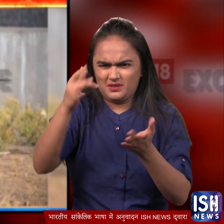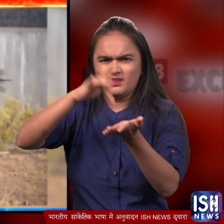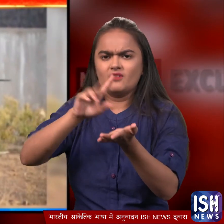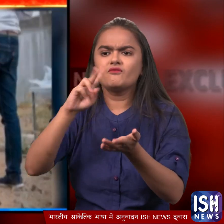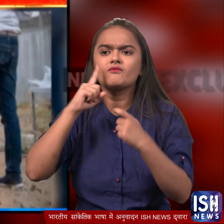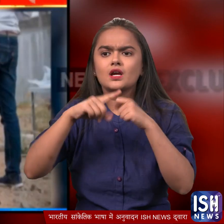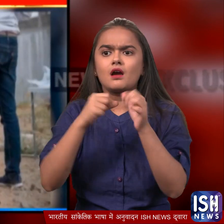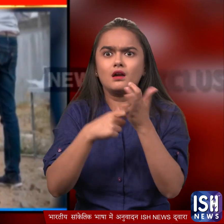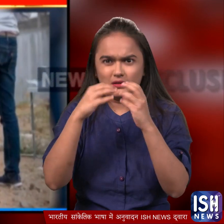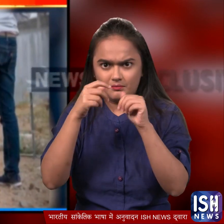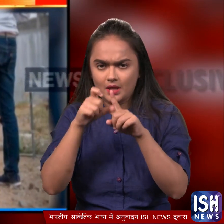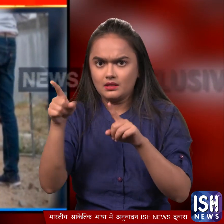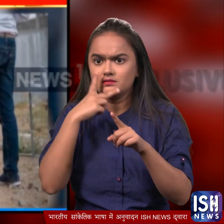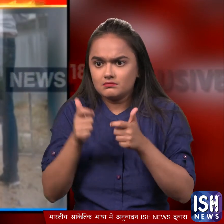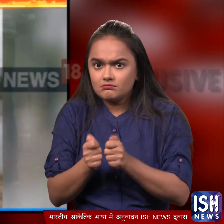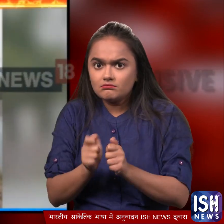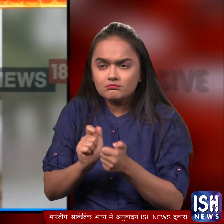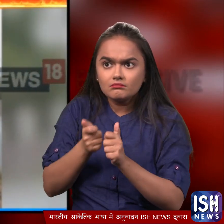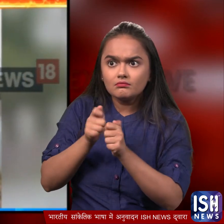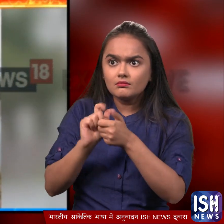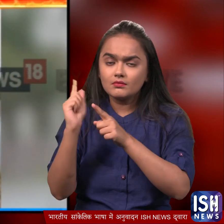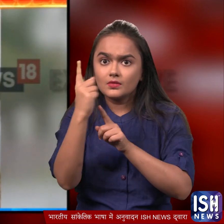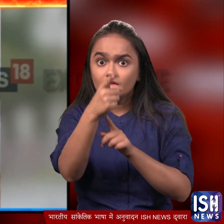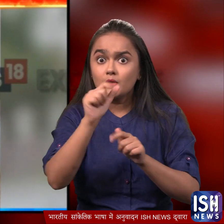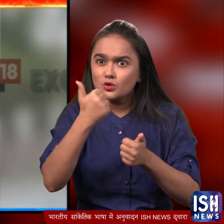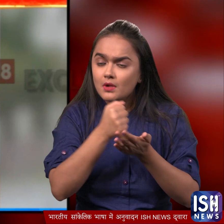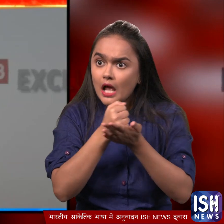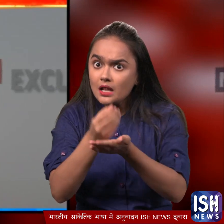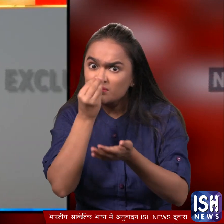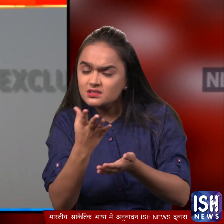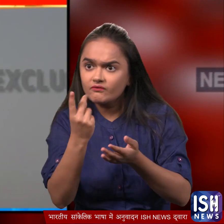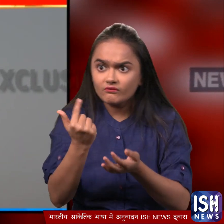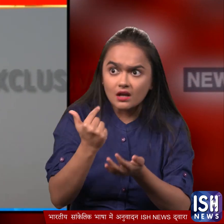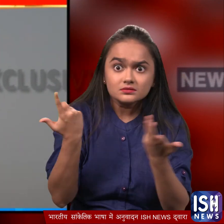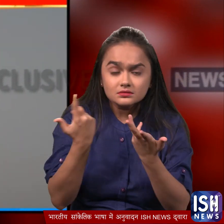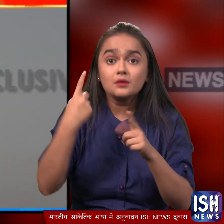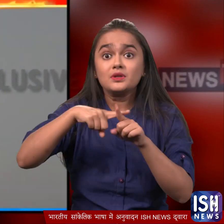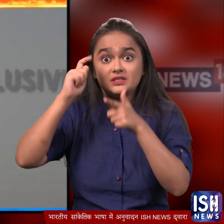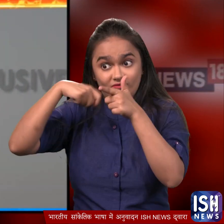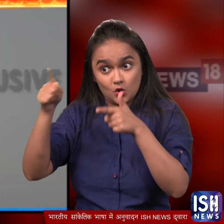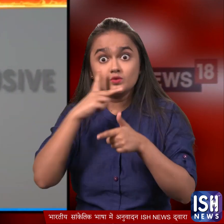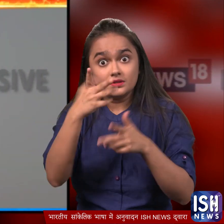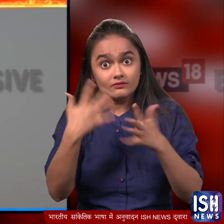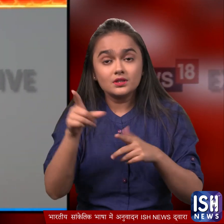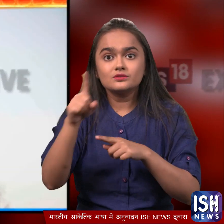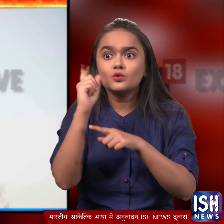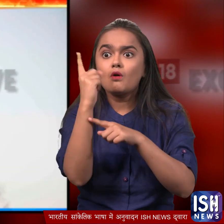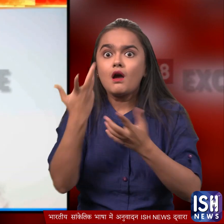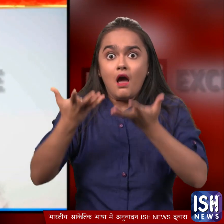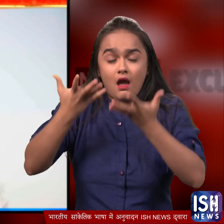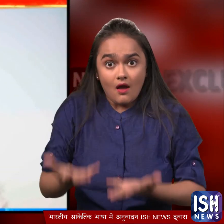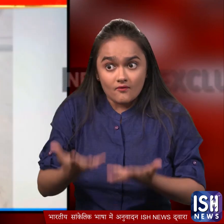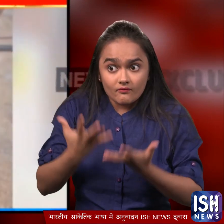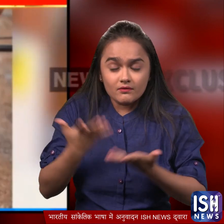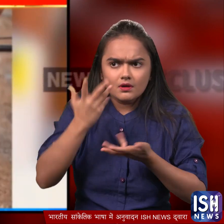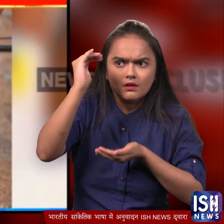नजर रखी जा सके। हैदराबाद के पास विकाराबाद में ये ट्रायल किया गया, जिसमें ड्रोन को उड़ाकर ये देखा गया कि उससे कितनी मदद मिल सकेगी। वीडियो में